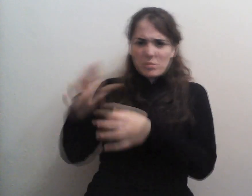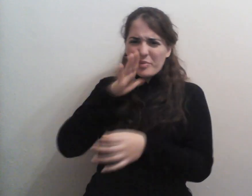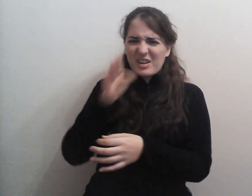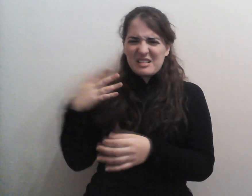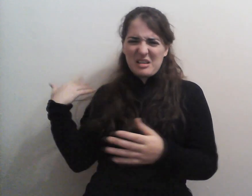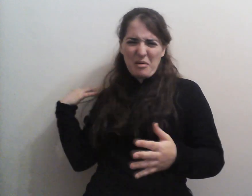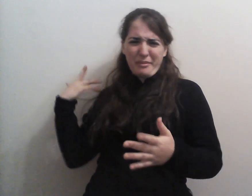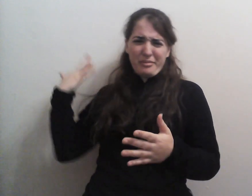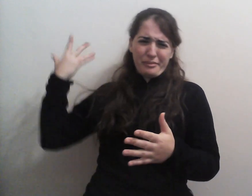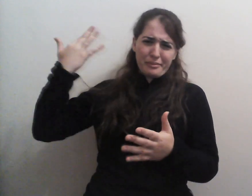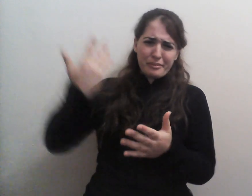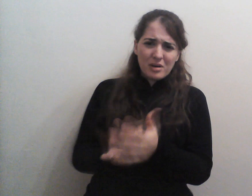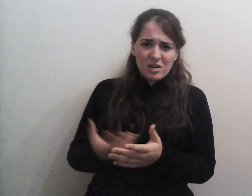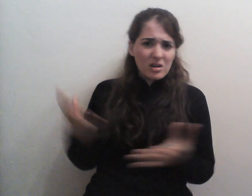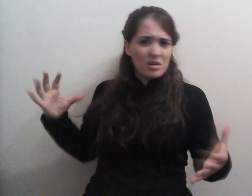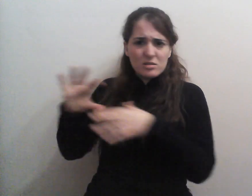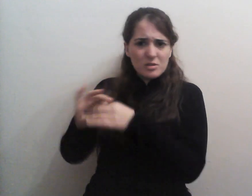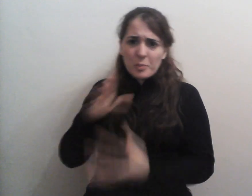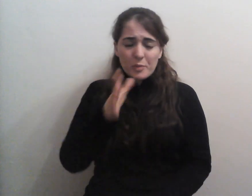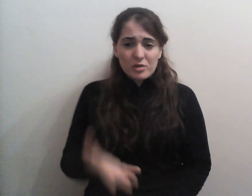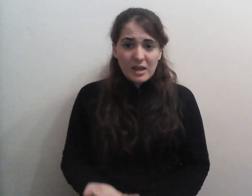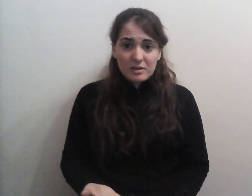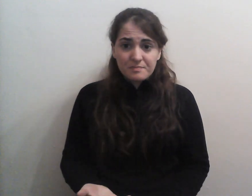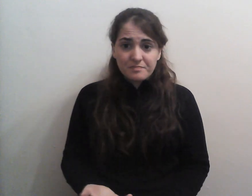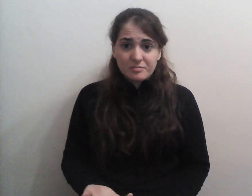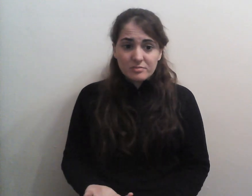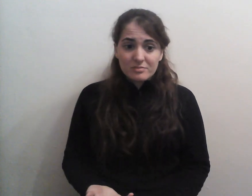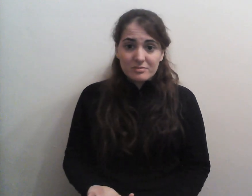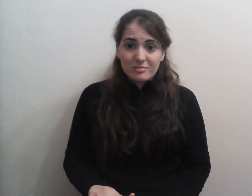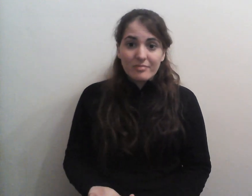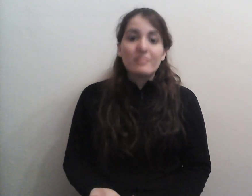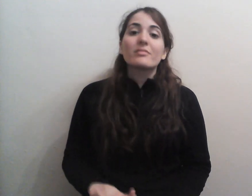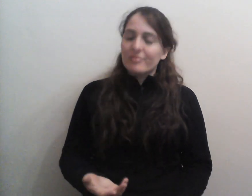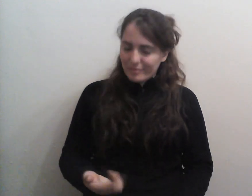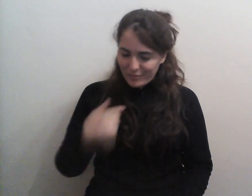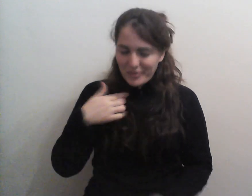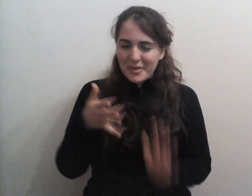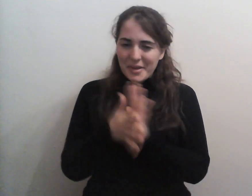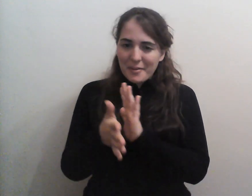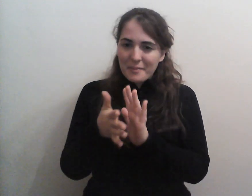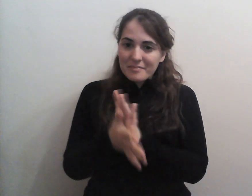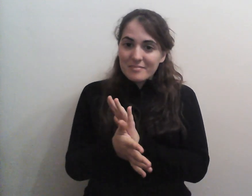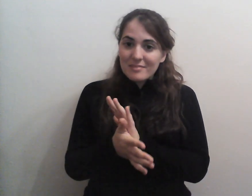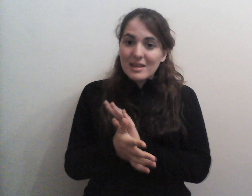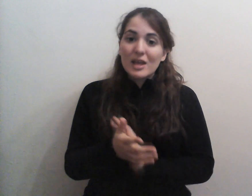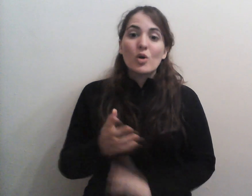reside en que Cristo, en la resurrección, garantizó nuestro nuevo nacimiento.